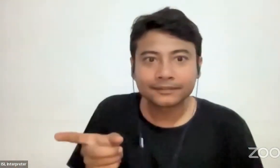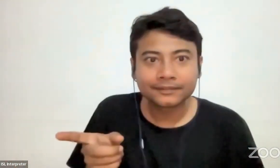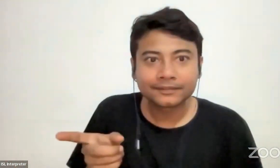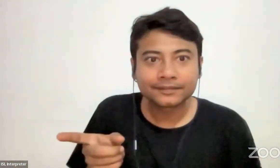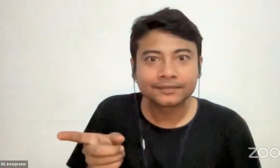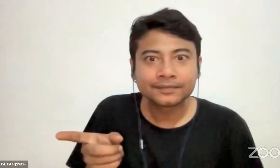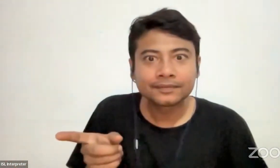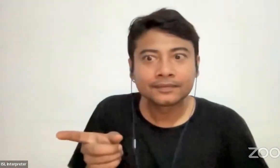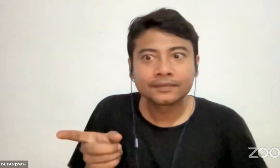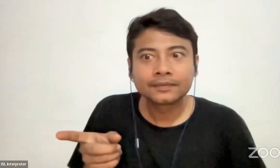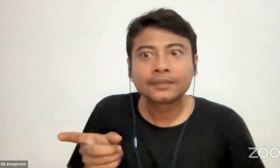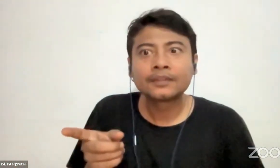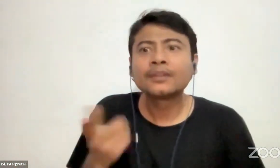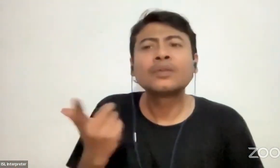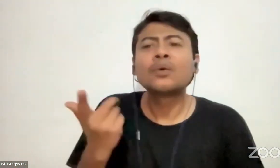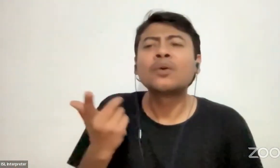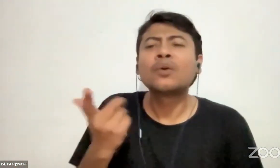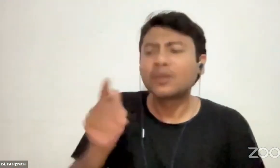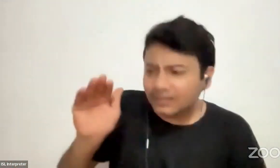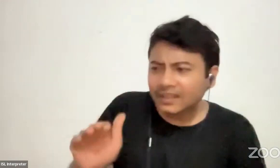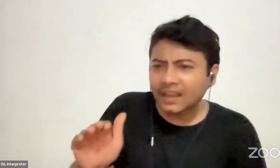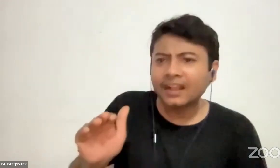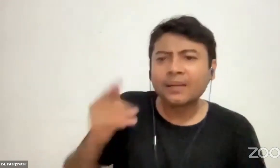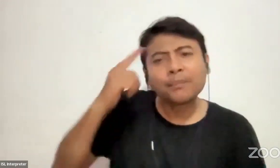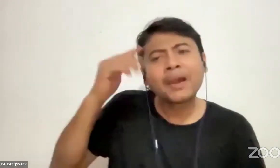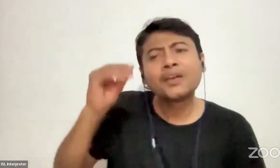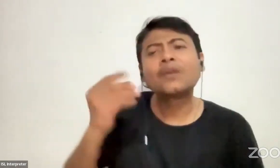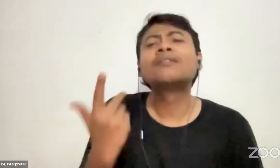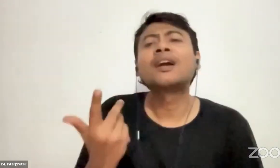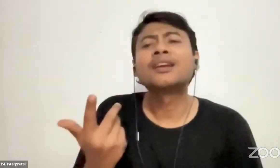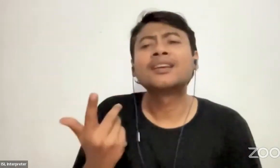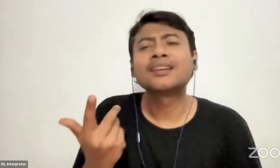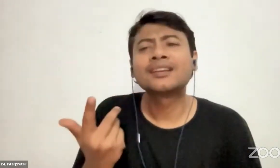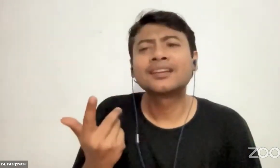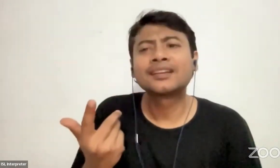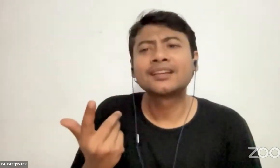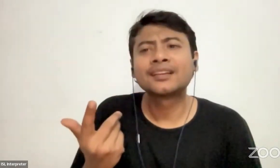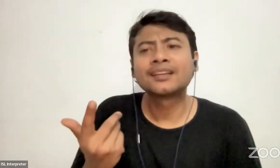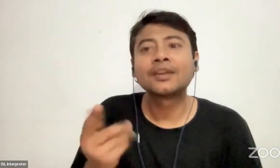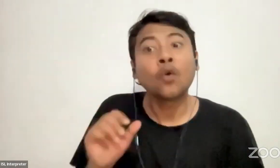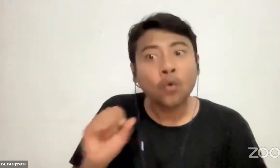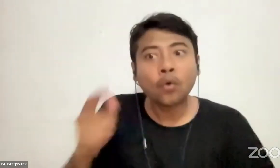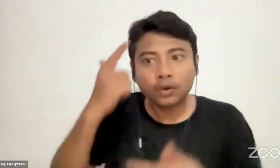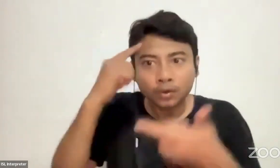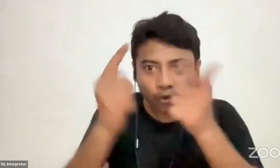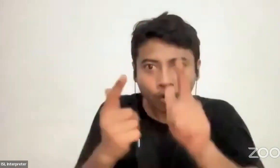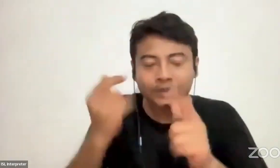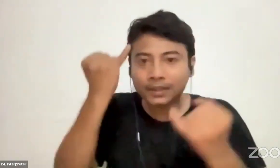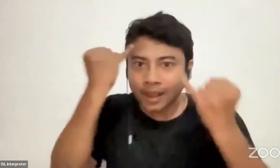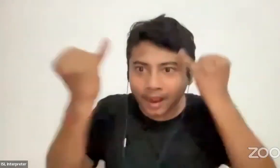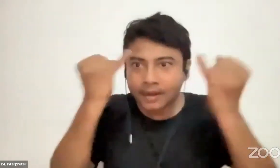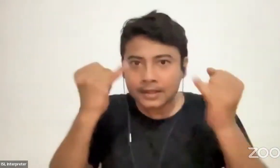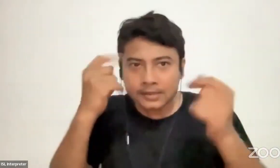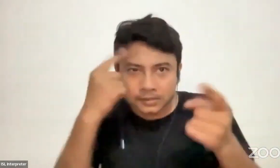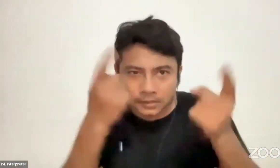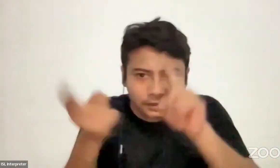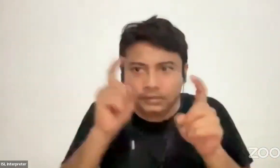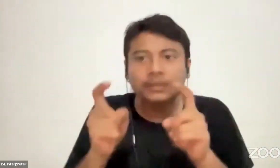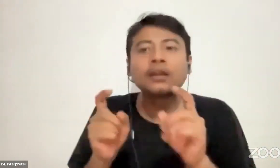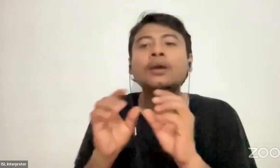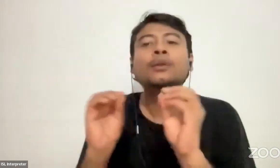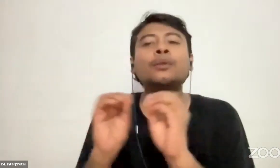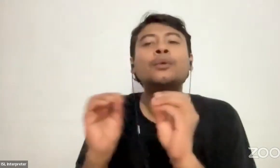तो बच्चे ऐसा काम क्यों करते हैं, बच्चे ऐसा काम इसलिए करते हैं क्योंकि उनको बुद्धि नहीं है,